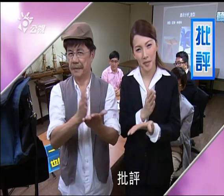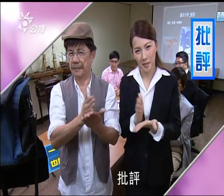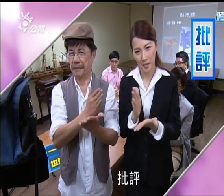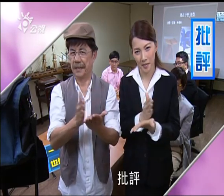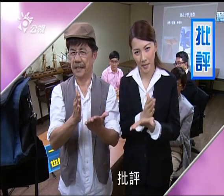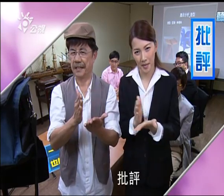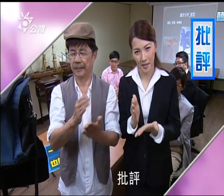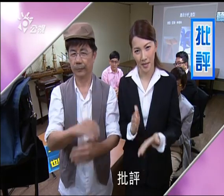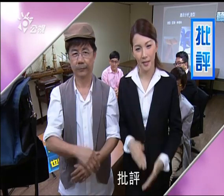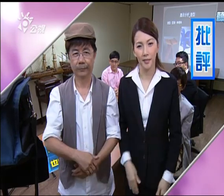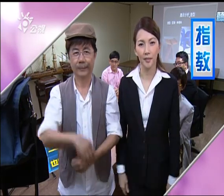批评，